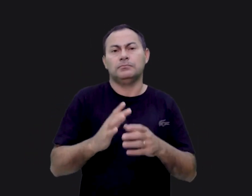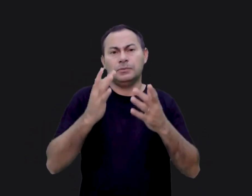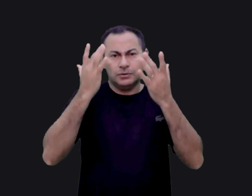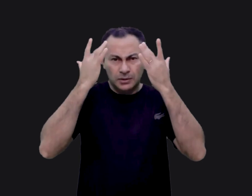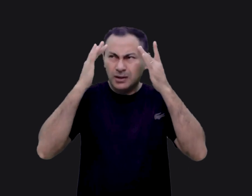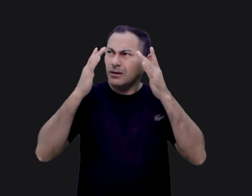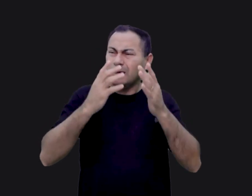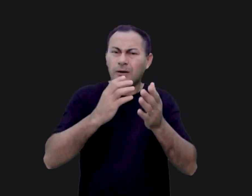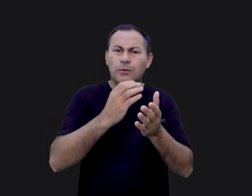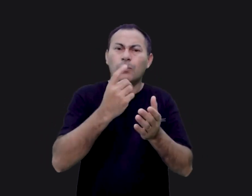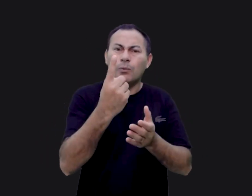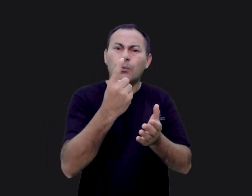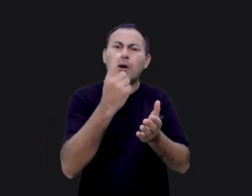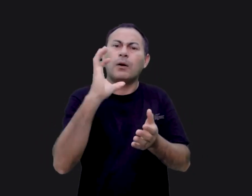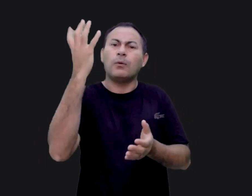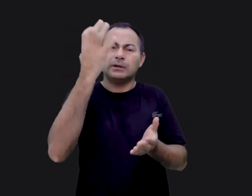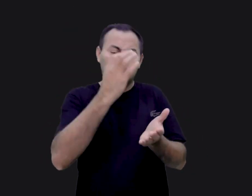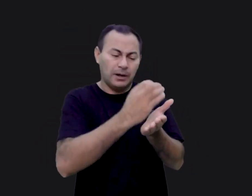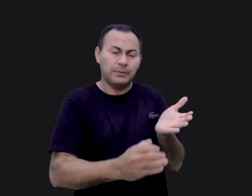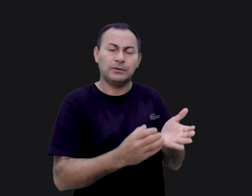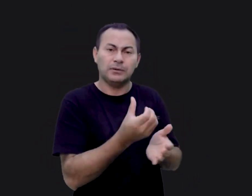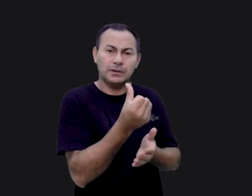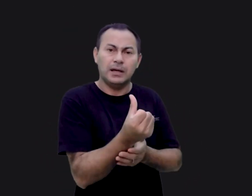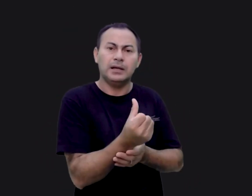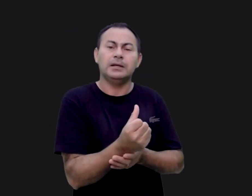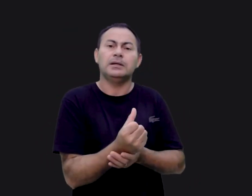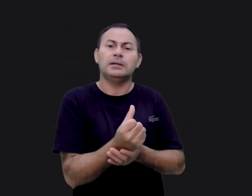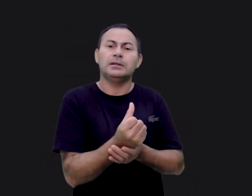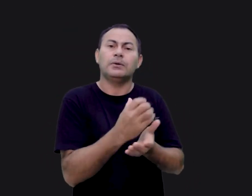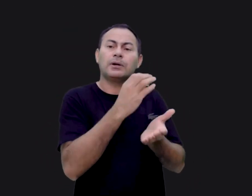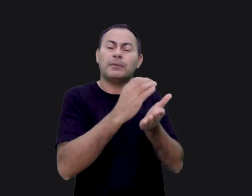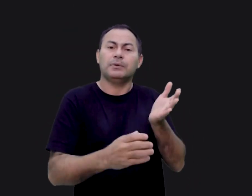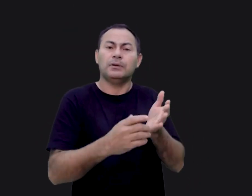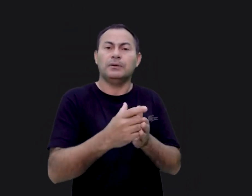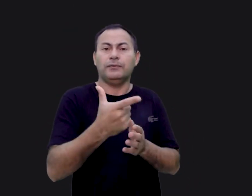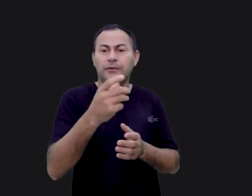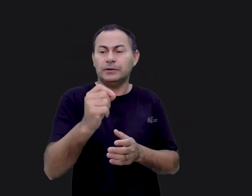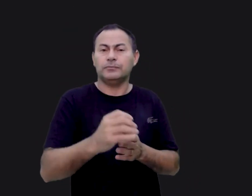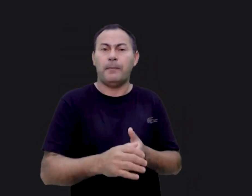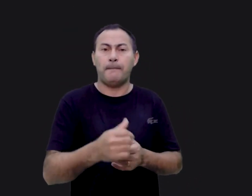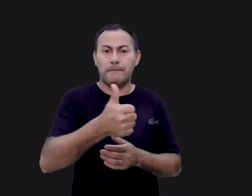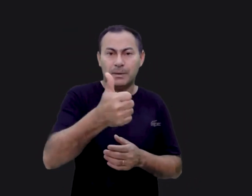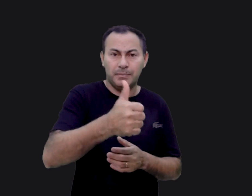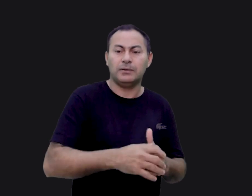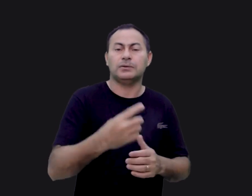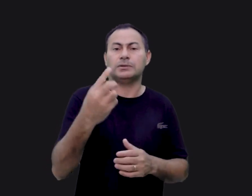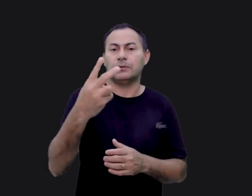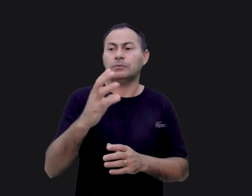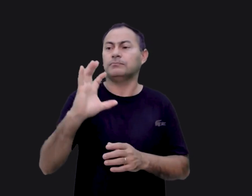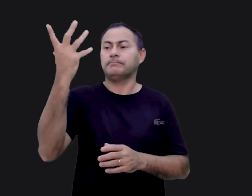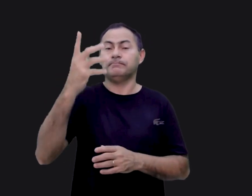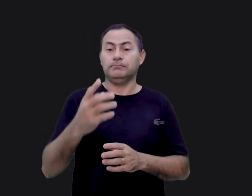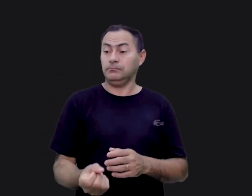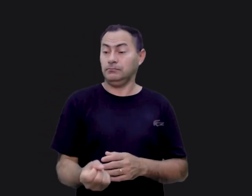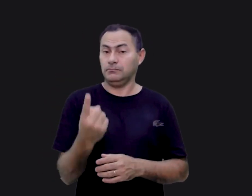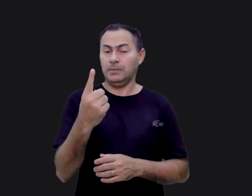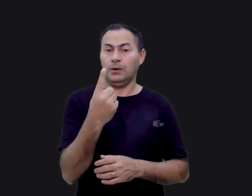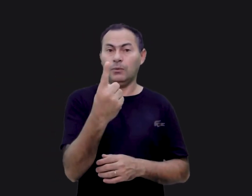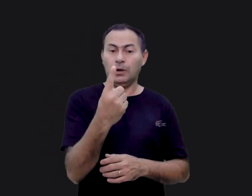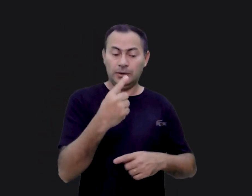censo aconteceu no capítulo 13 e outro no capítulo 26 desse livro. Entre o primeiro e o segundo censo aconteceu um fato intrigante.